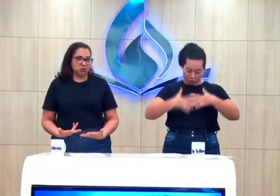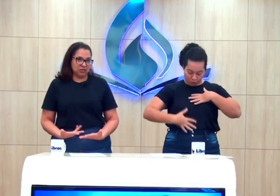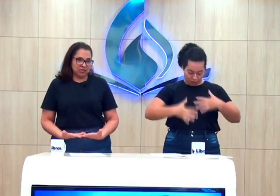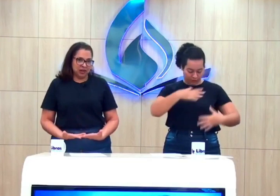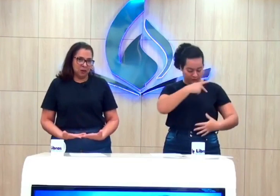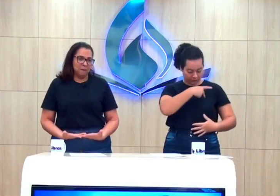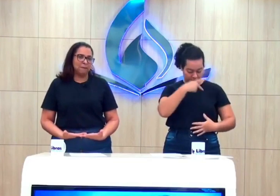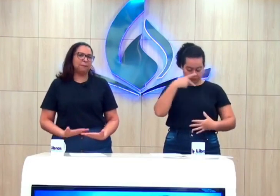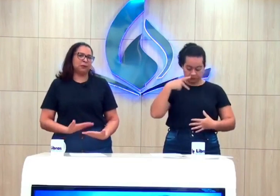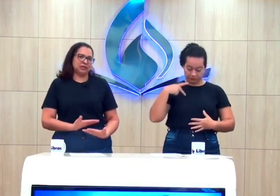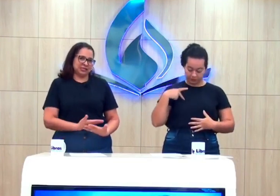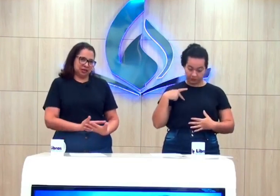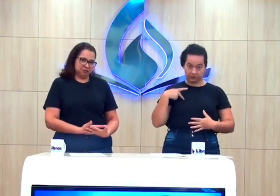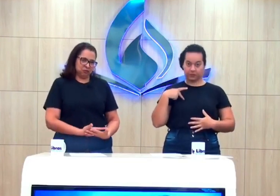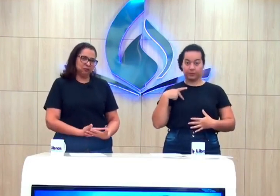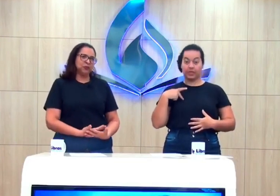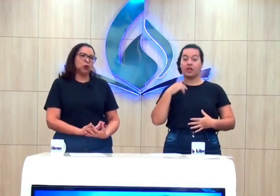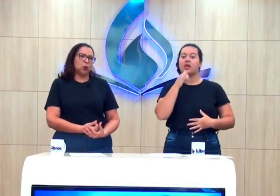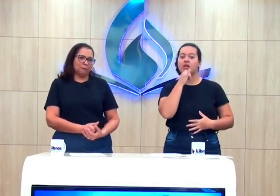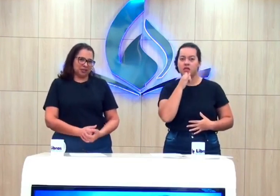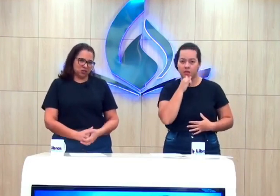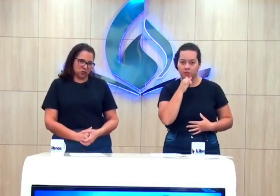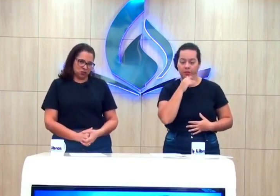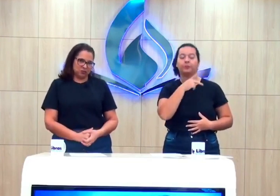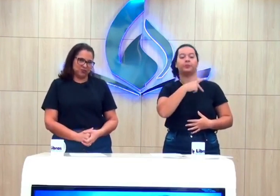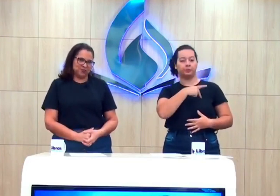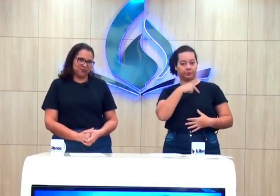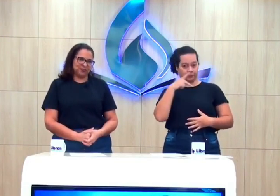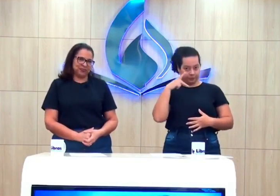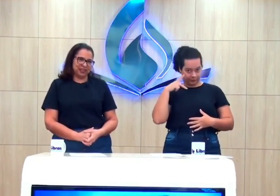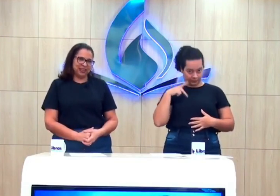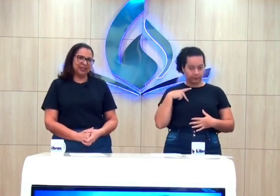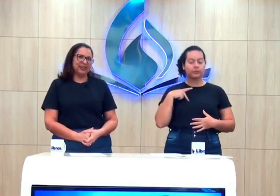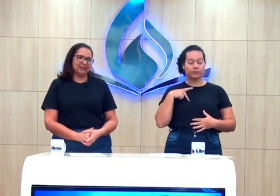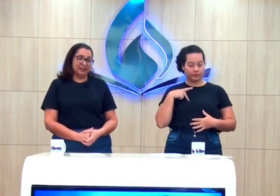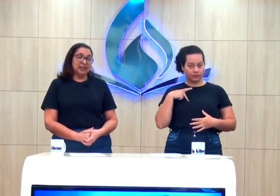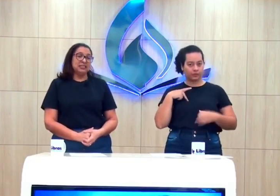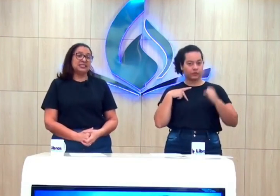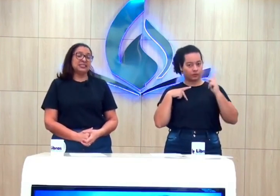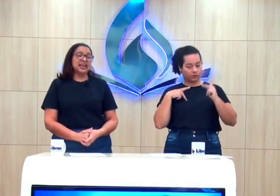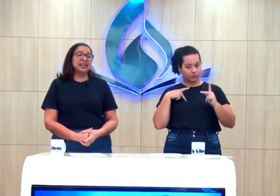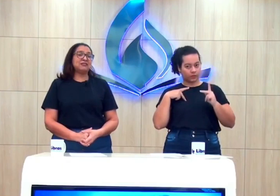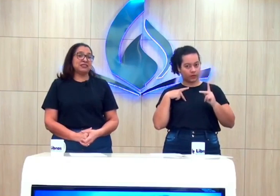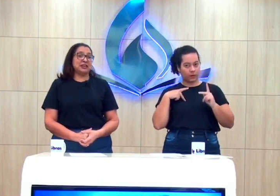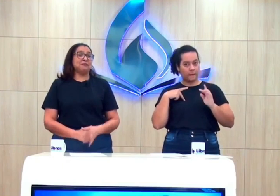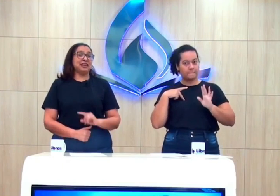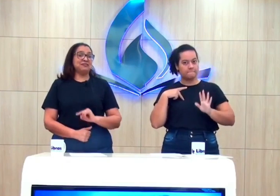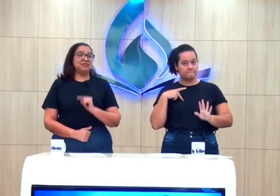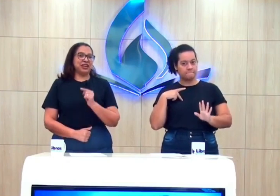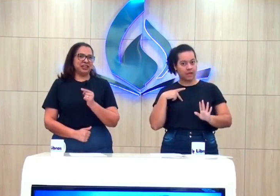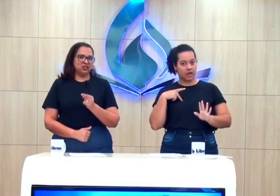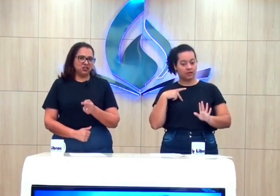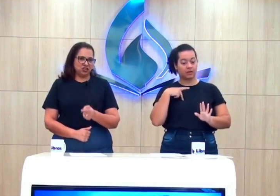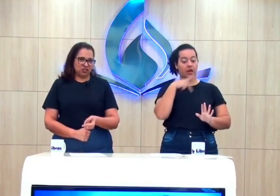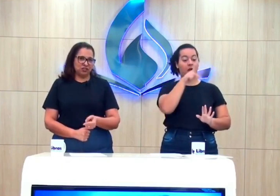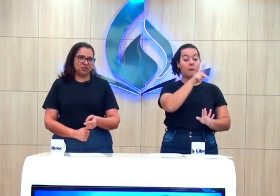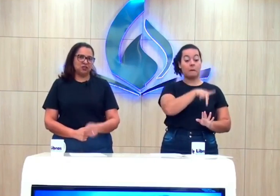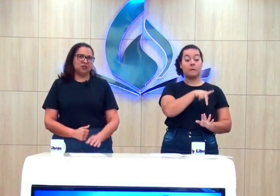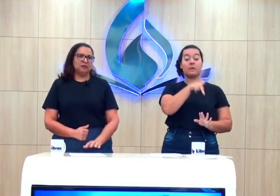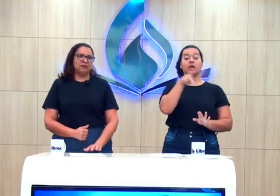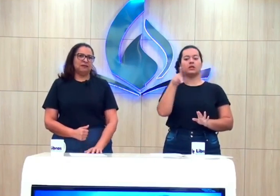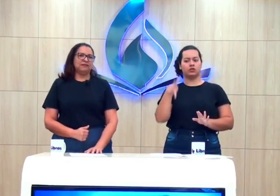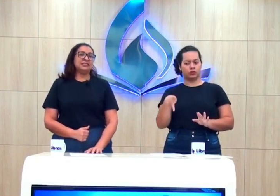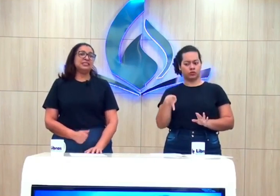ser um outro sinal. Por exemplo, o pastor, né? Se ela fizer para